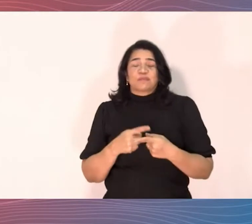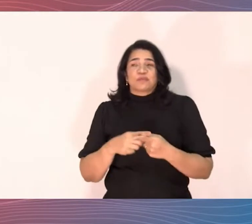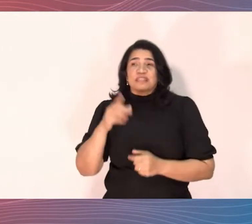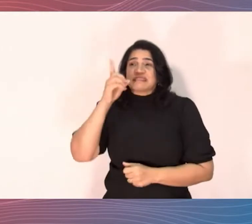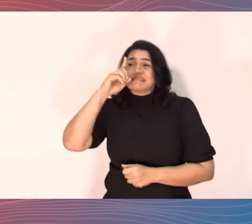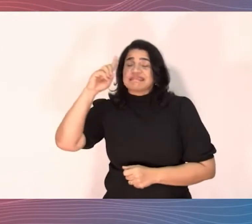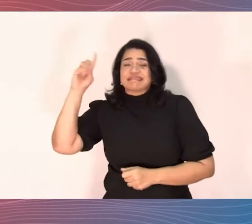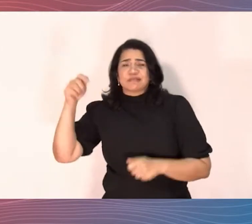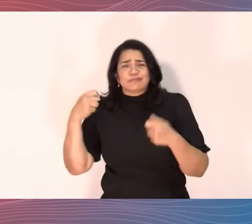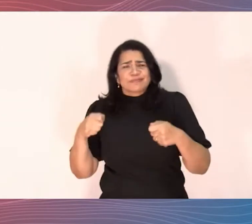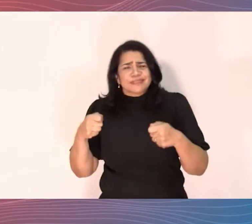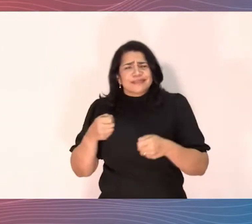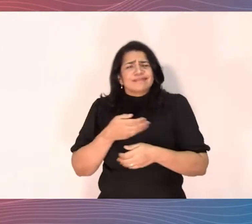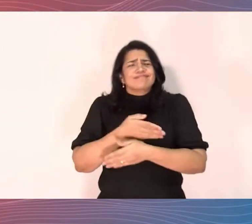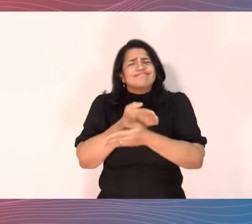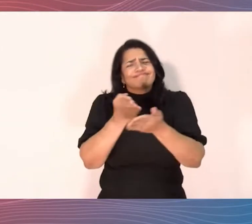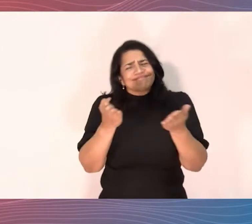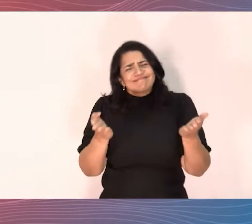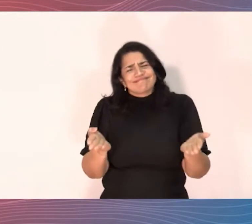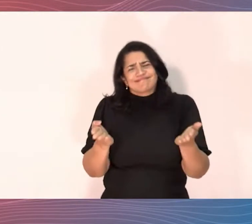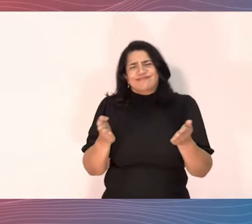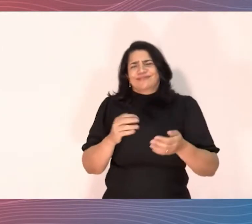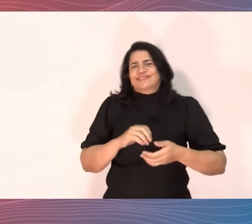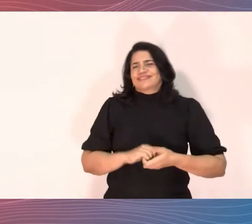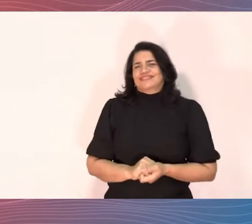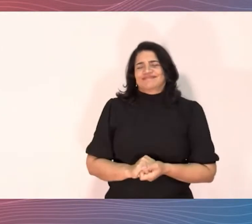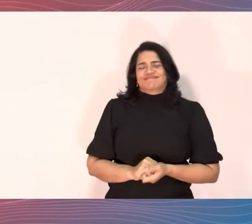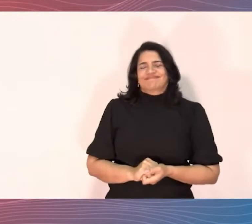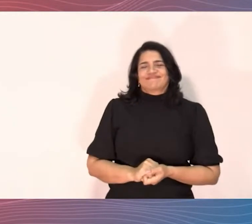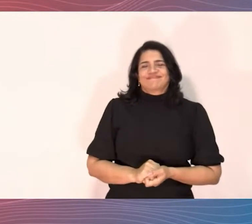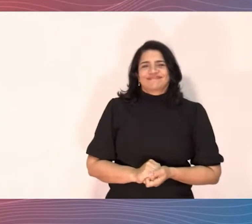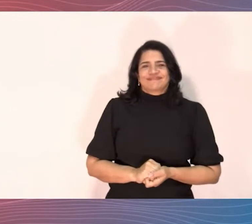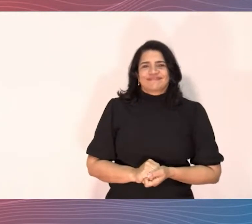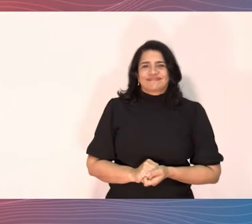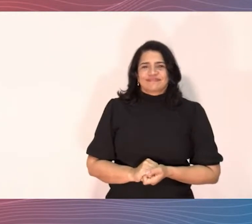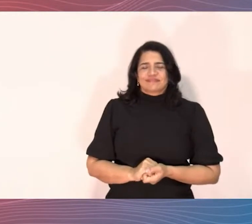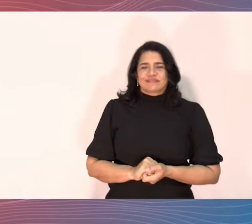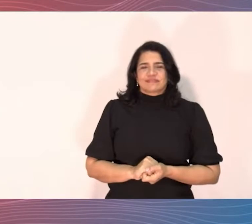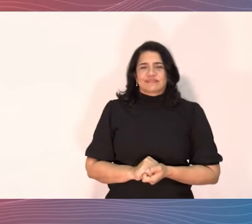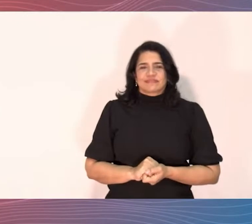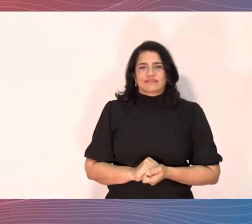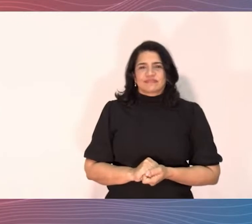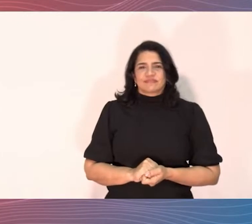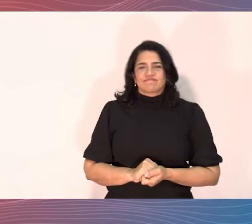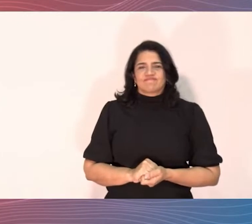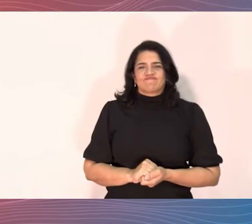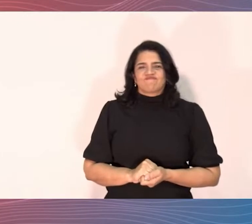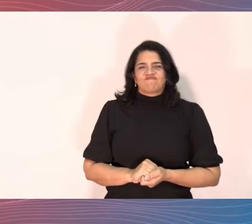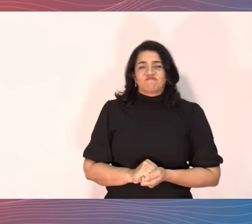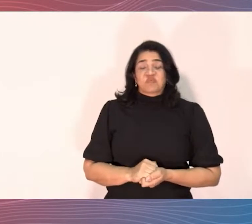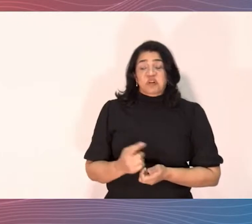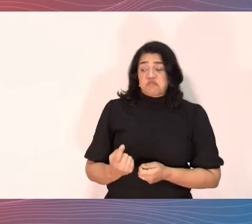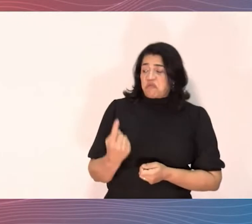Vocês que provaram essa coisa sobrenatural. Não podemos voltar atrás.